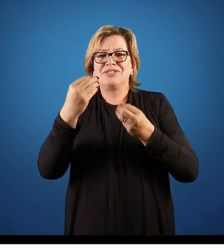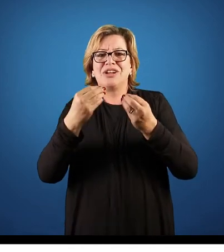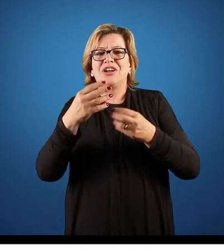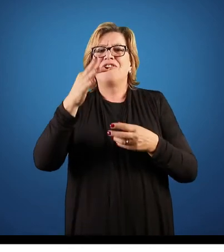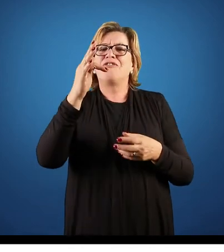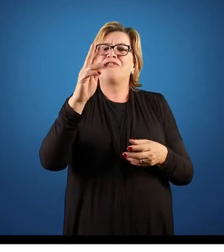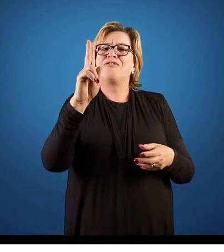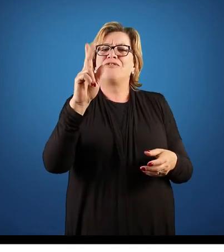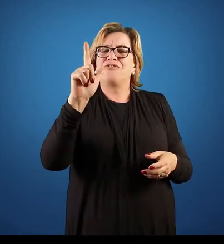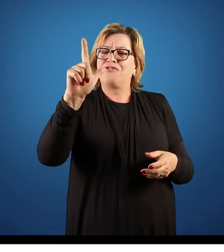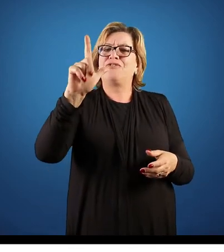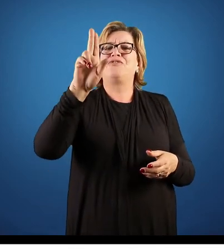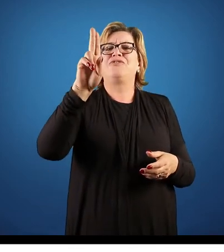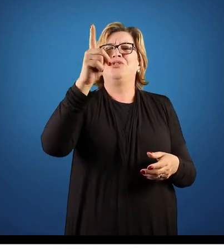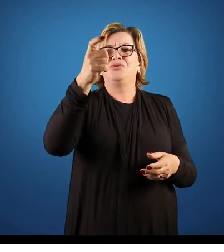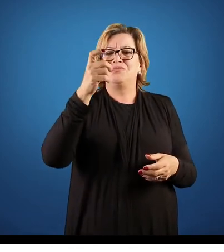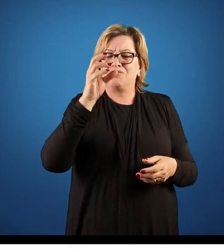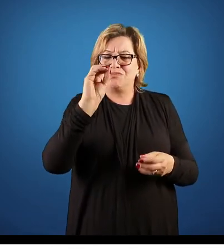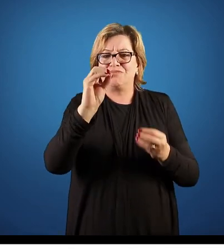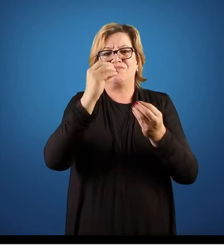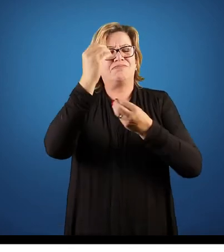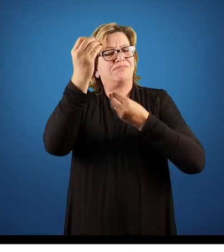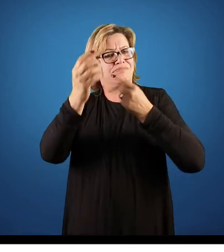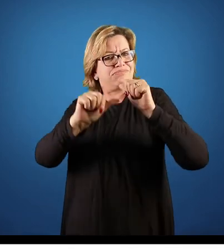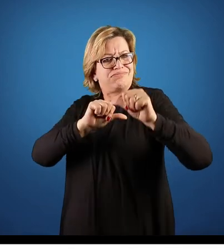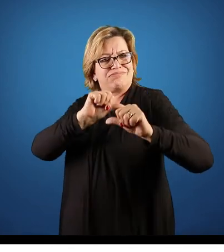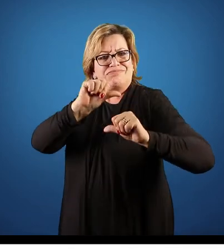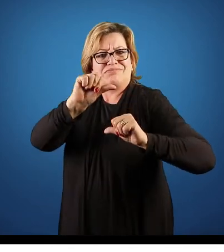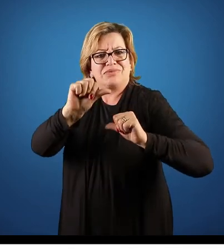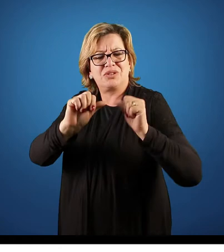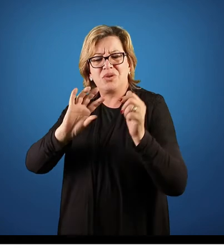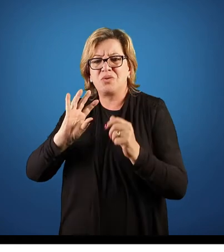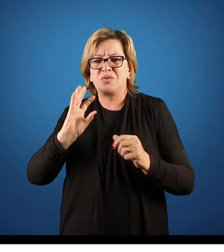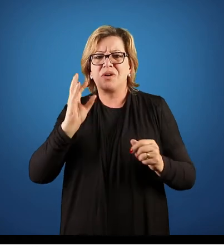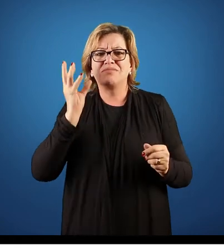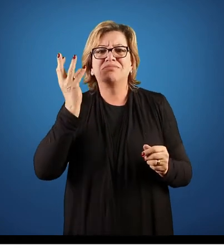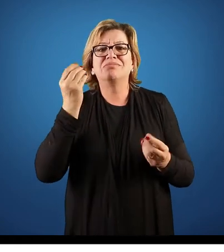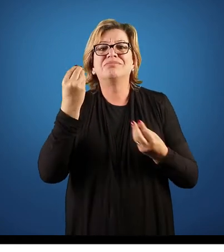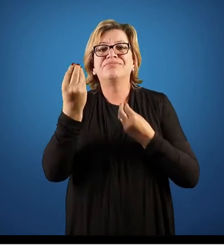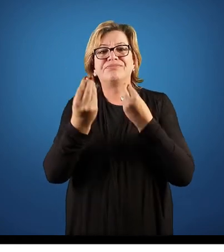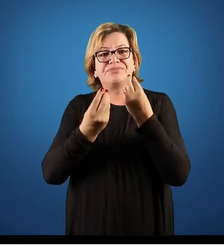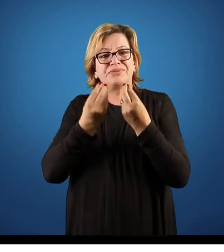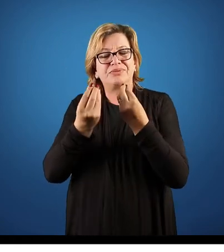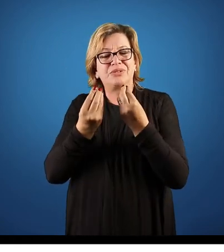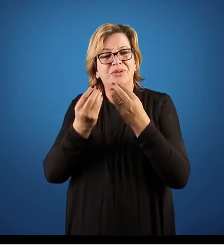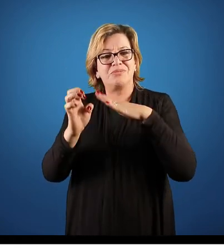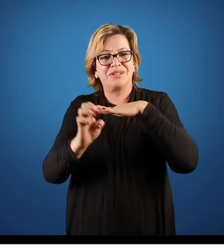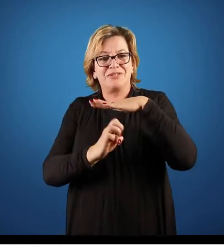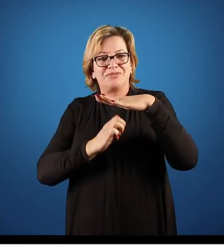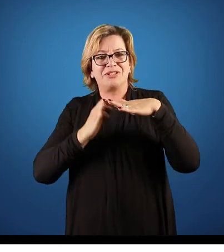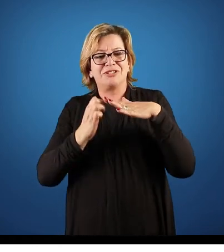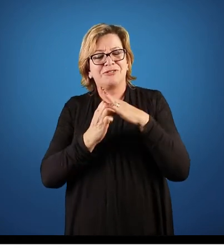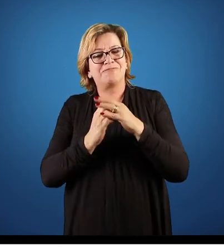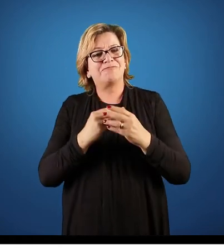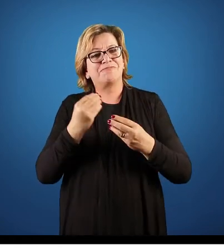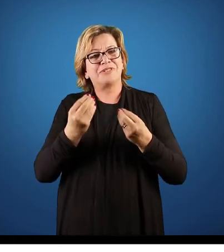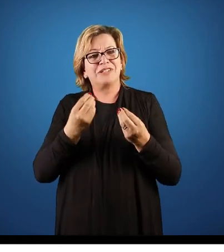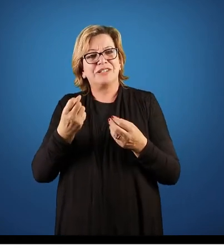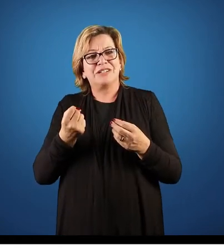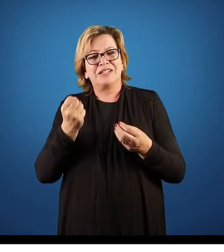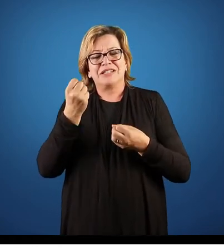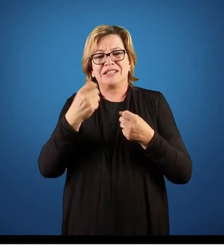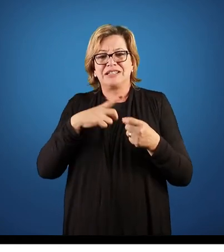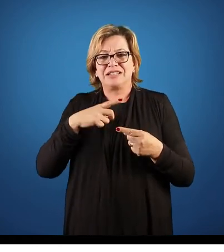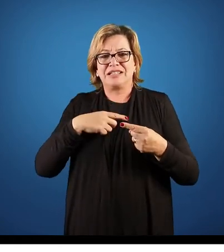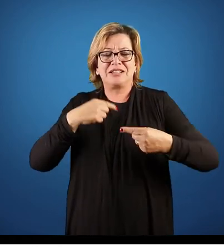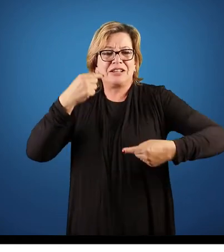fluxos de transformação né desses fluxos políticos nem como que funciona na minha organização qualquer fala assim é sistemas